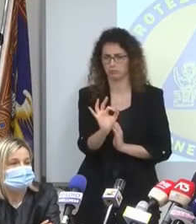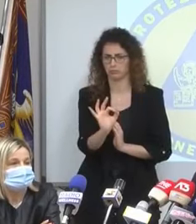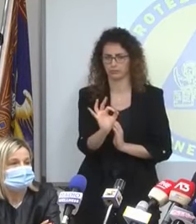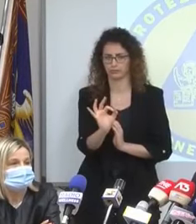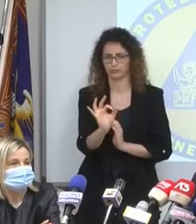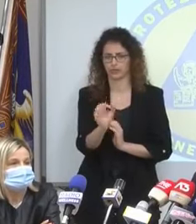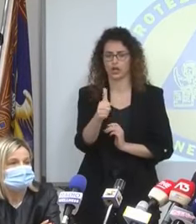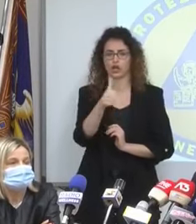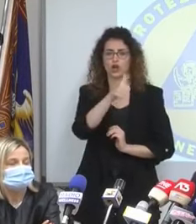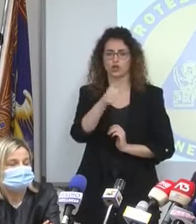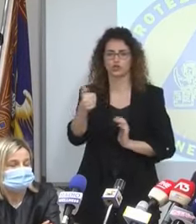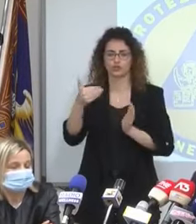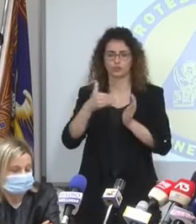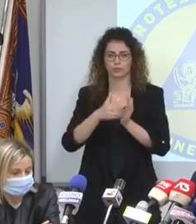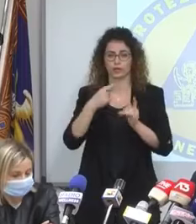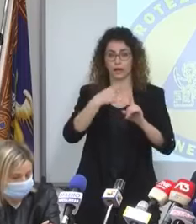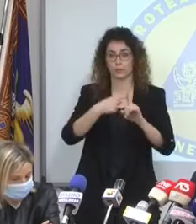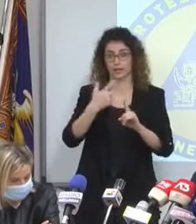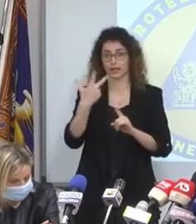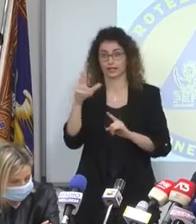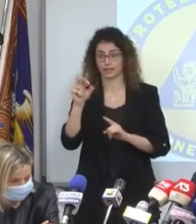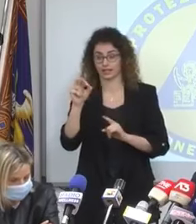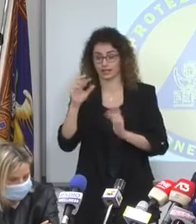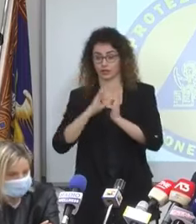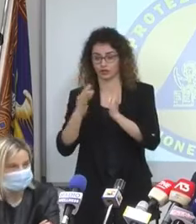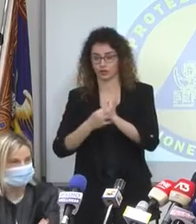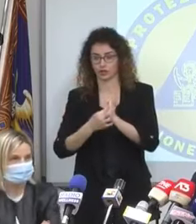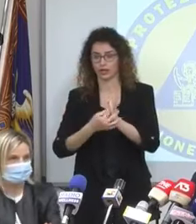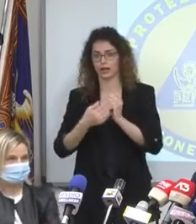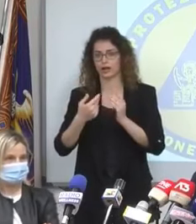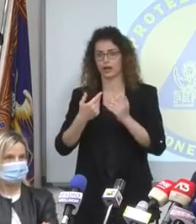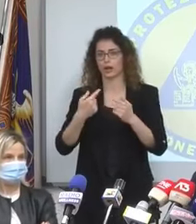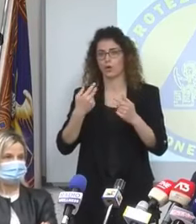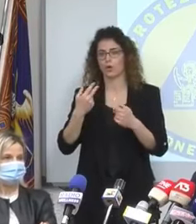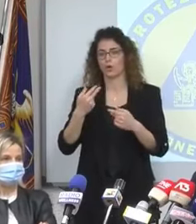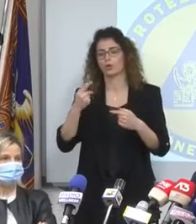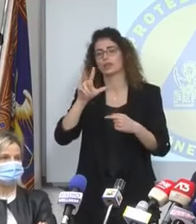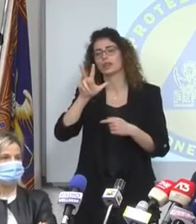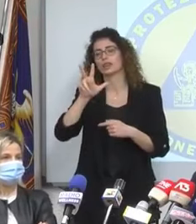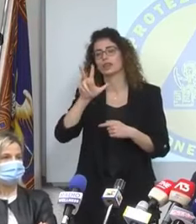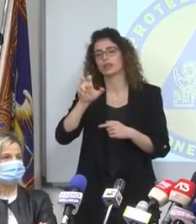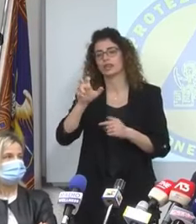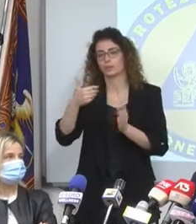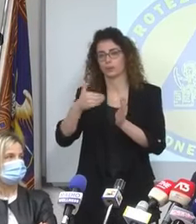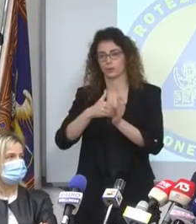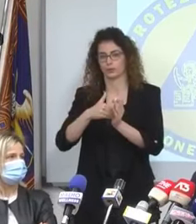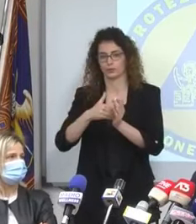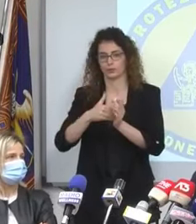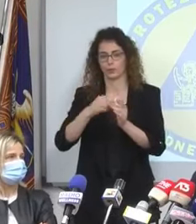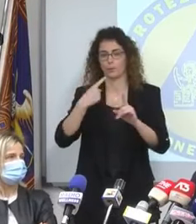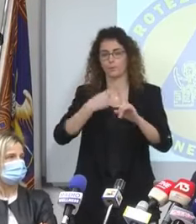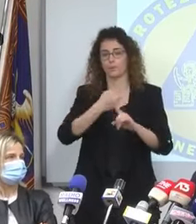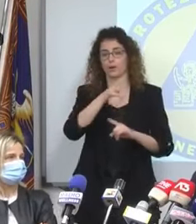che 100.000 per 30 giorni fa 3 milioni, per 45 giorni